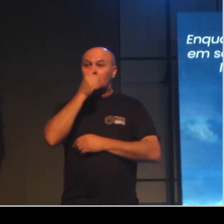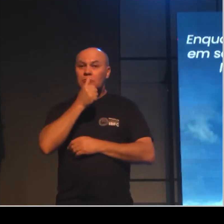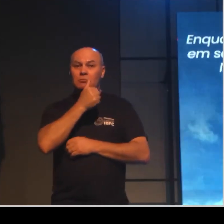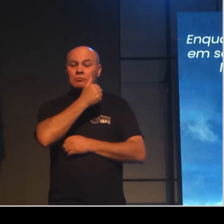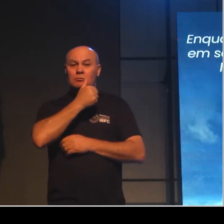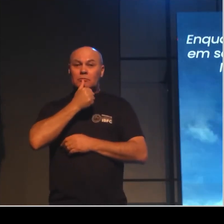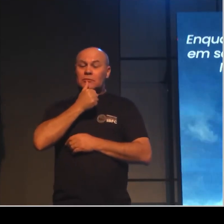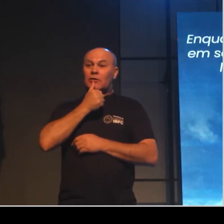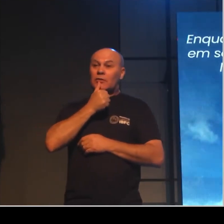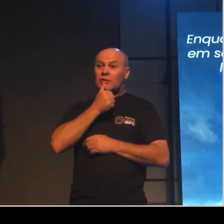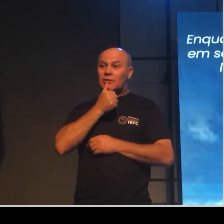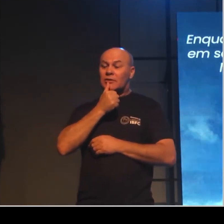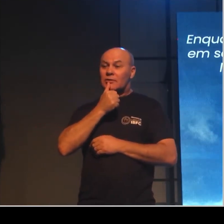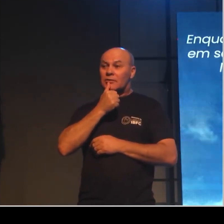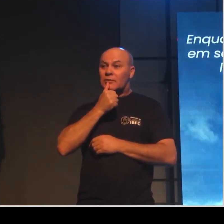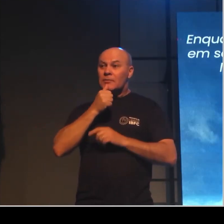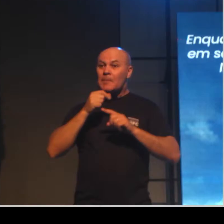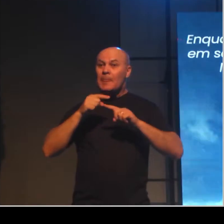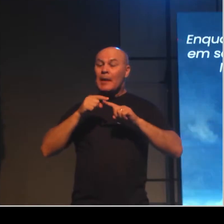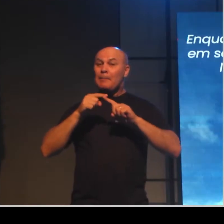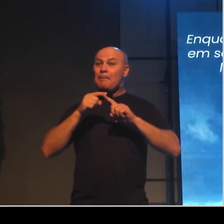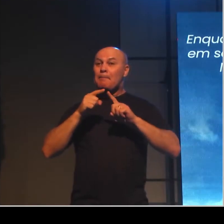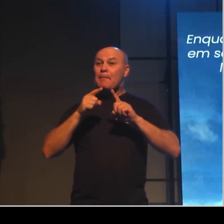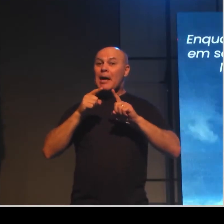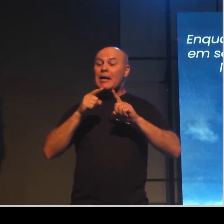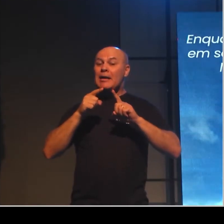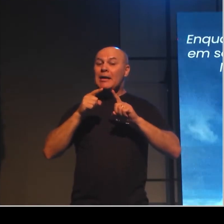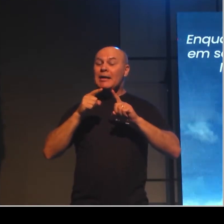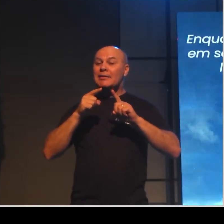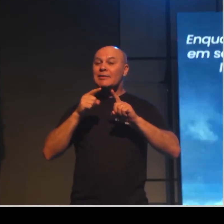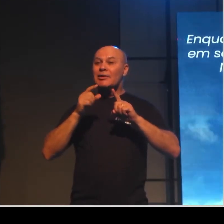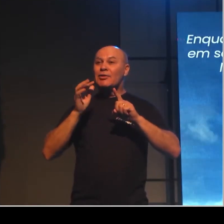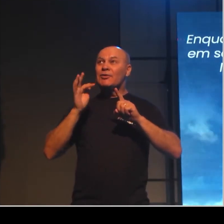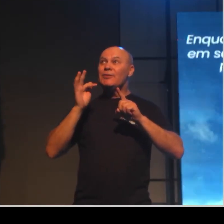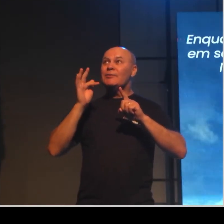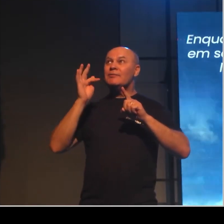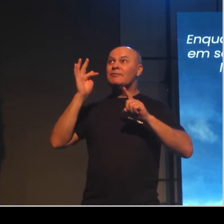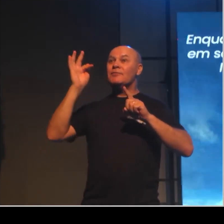Mas mais tarde, as coisas fazem sentido.